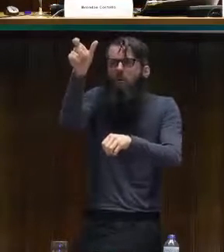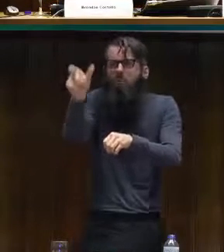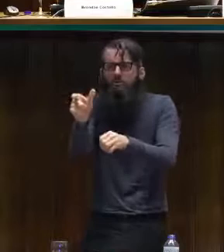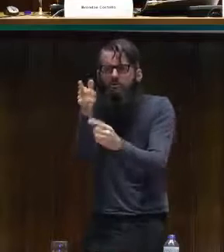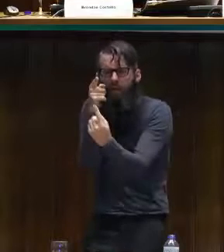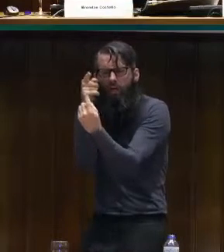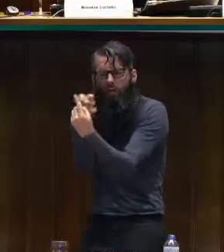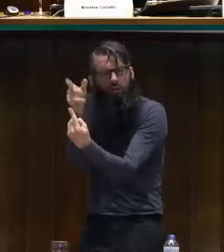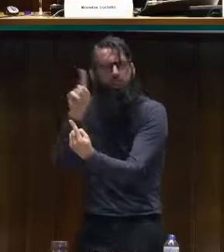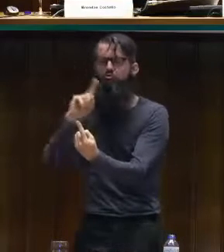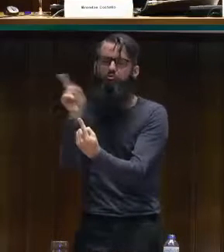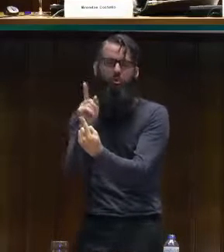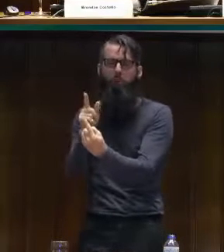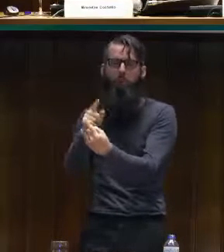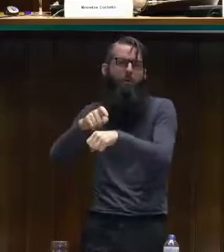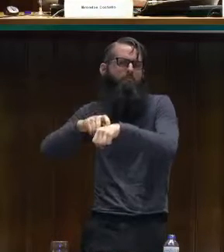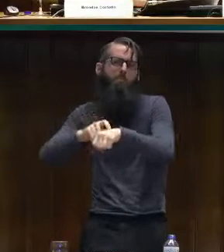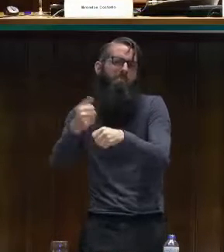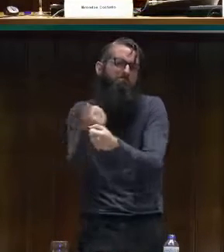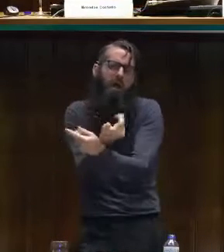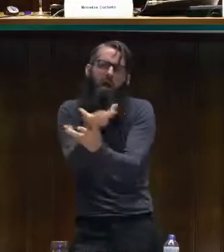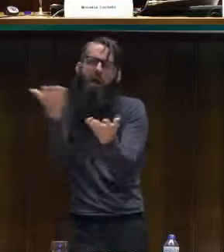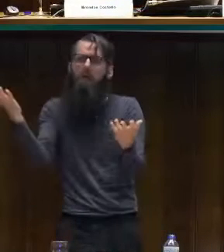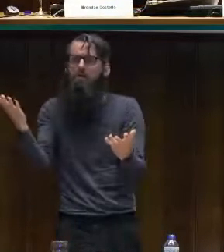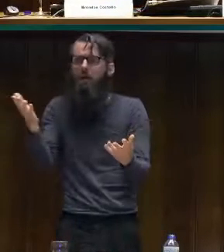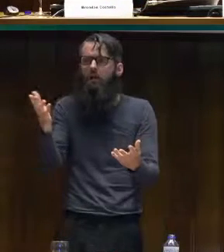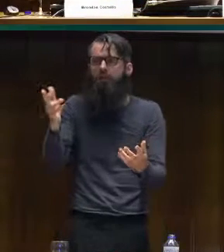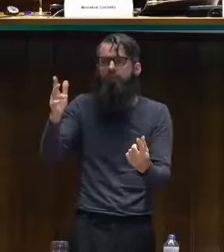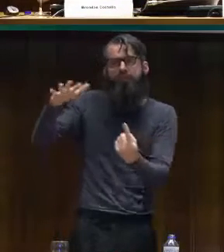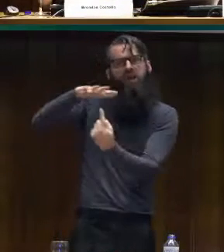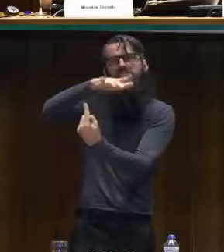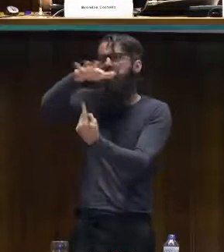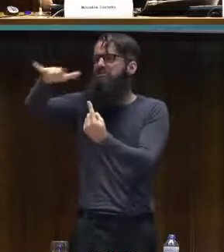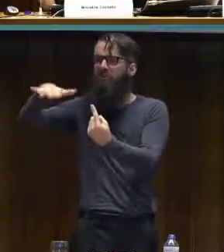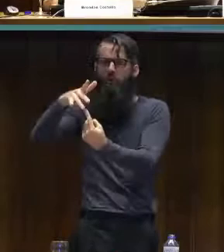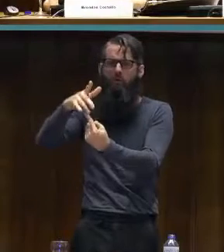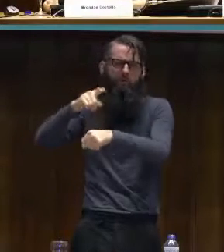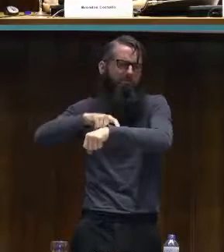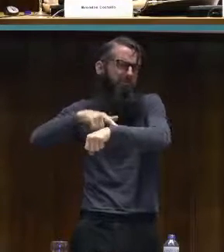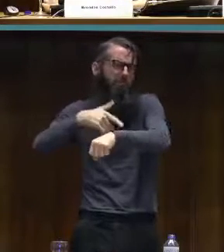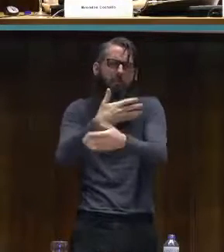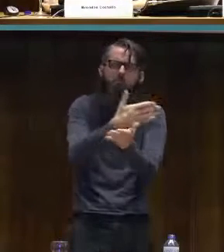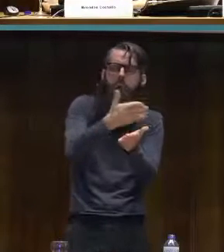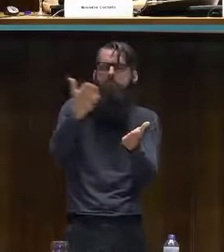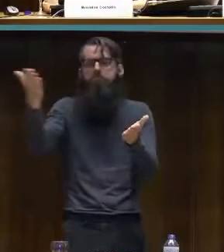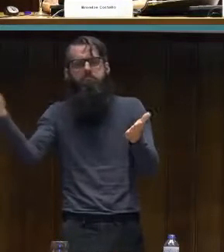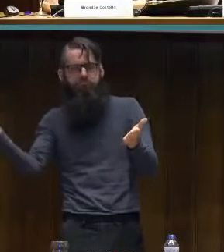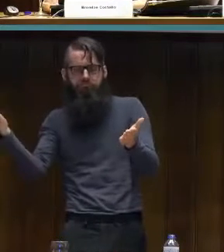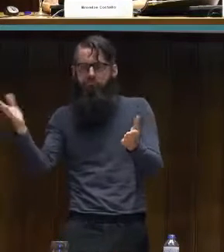individuo concreto y particular, ¿no?, sino que hacen referencia a un conjunto genérico de individuos.